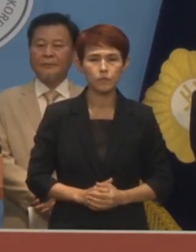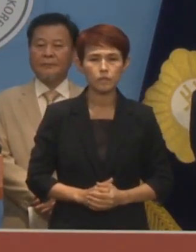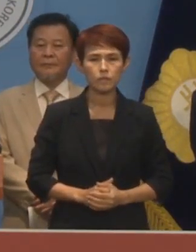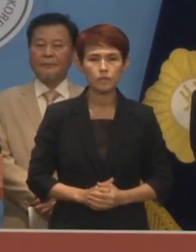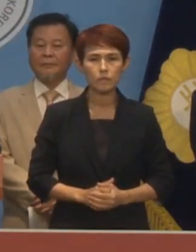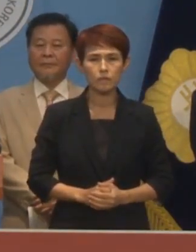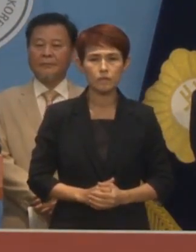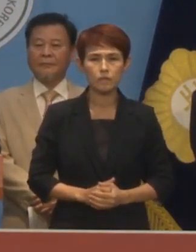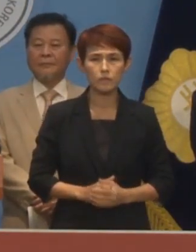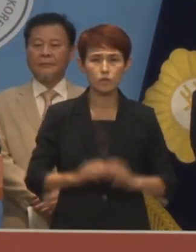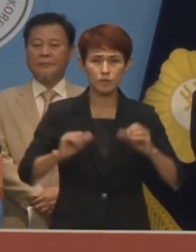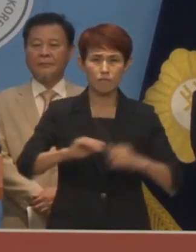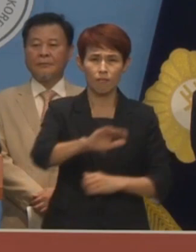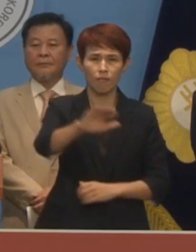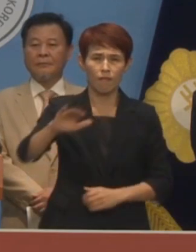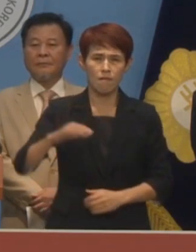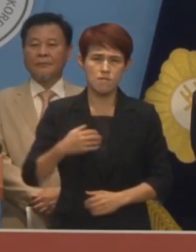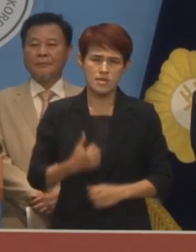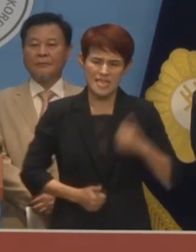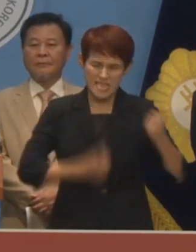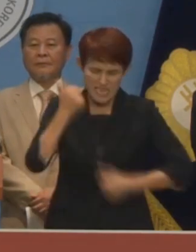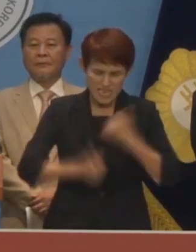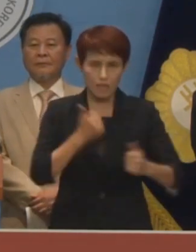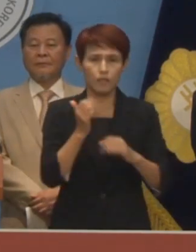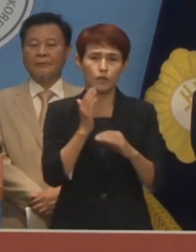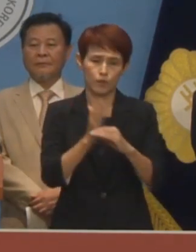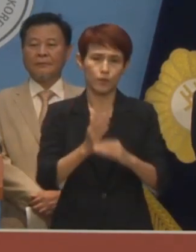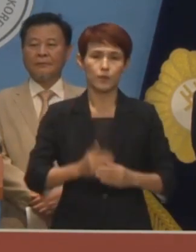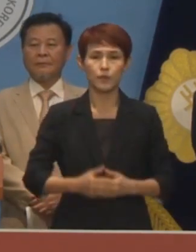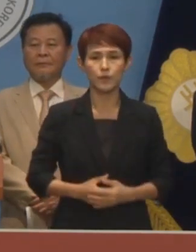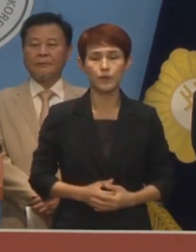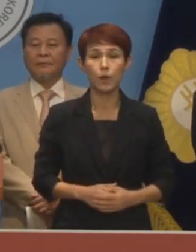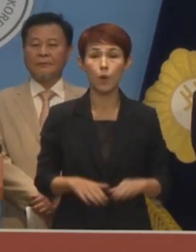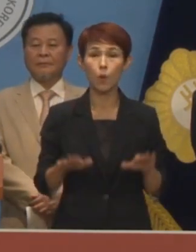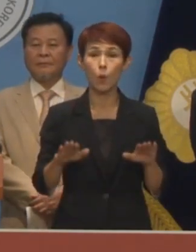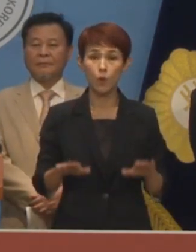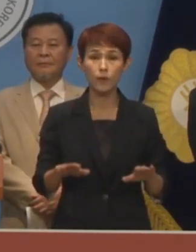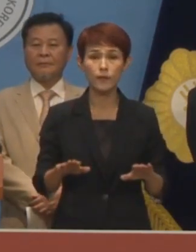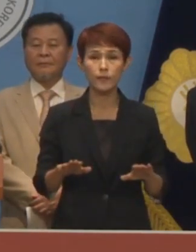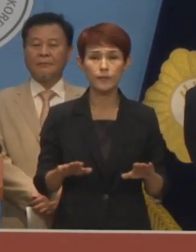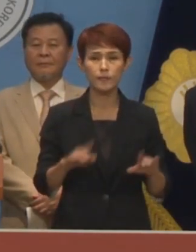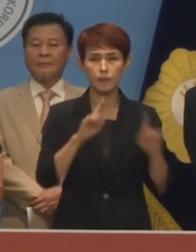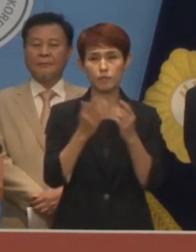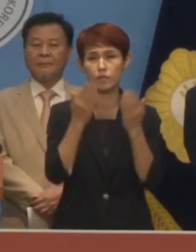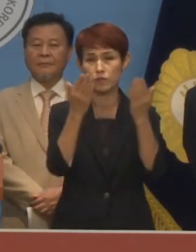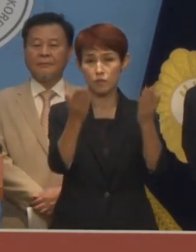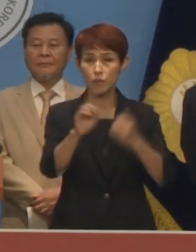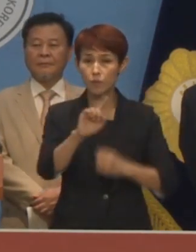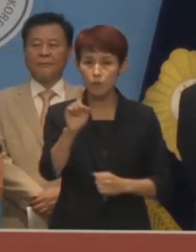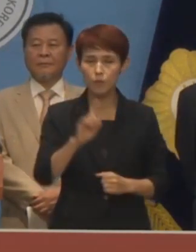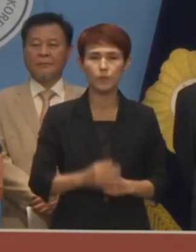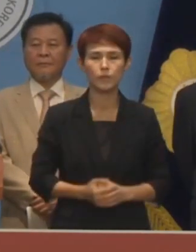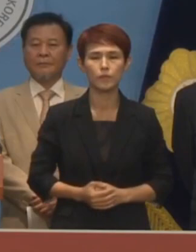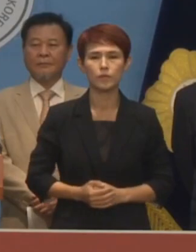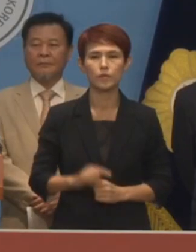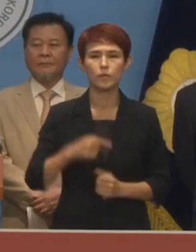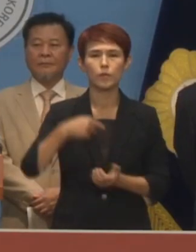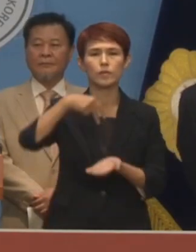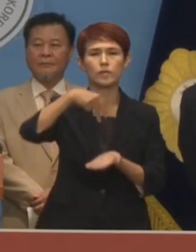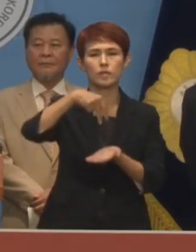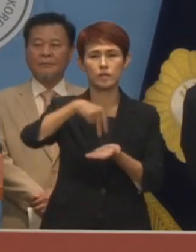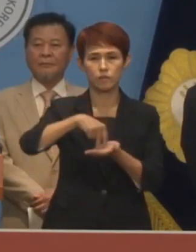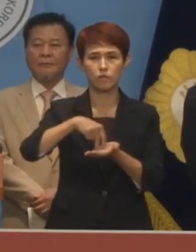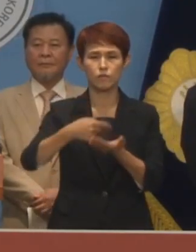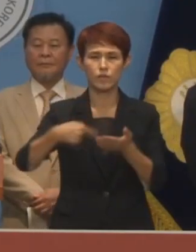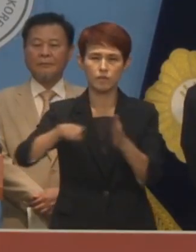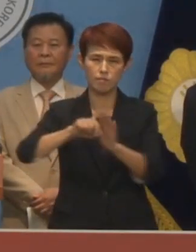많은 분들이 지금 분노하고 계십니다. 오늘은 특별히 소개 말씀드린 것처럼 우리 독립애국지사의 후손들께서